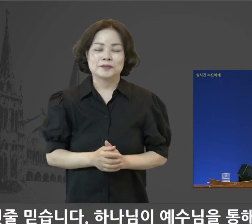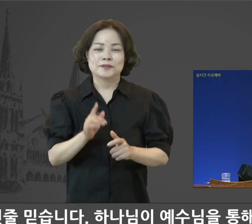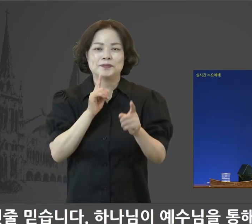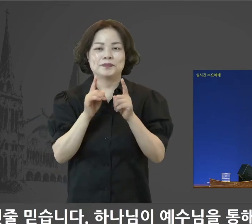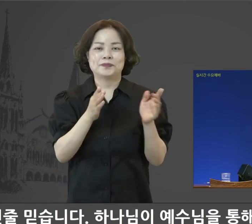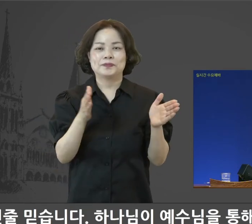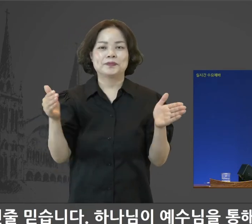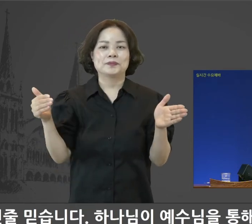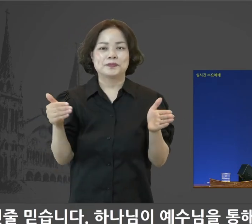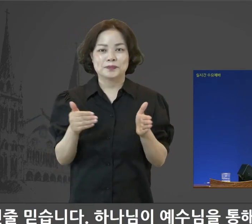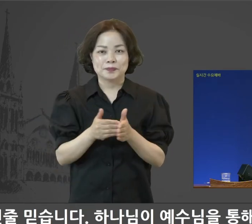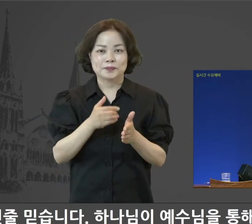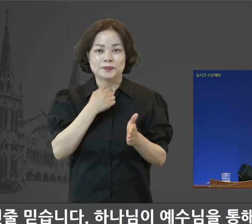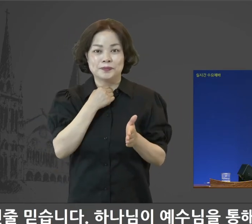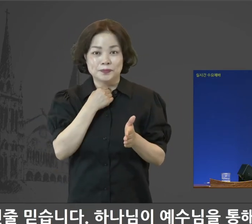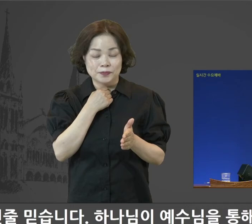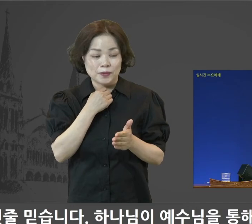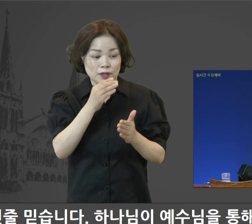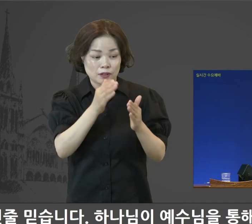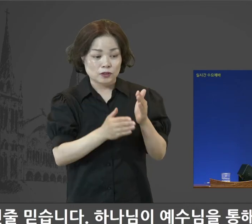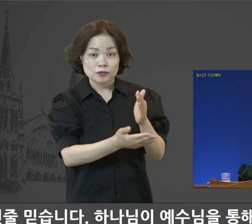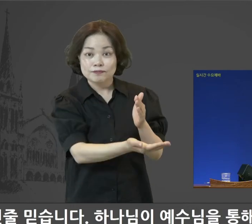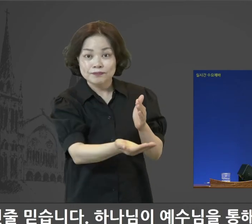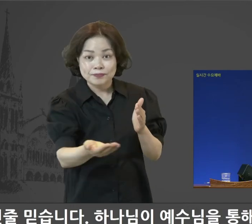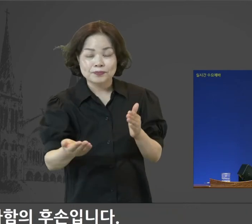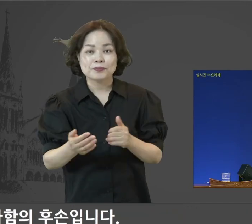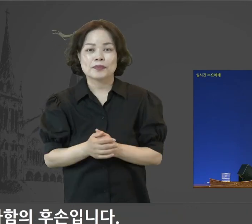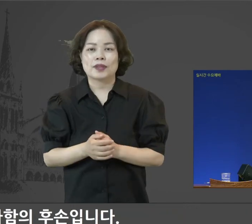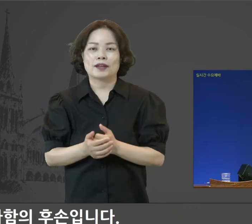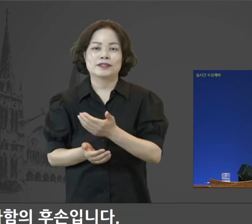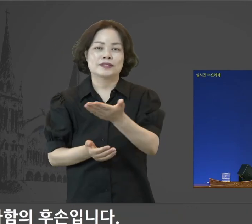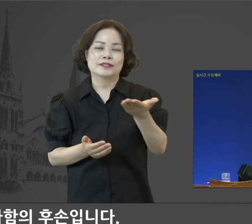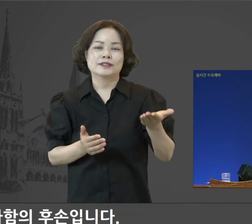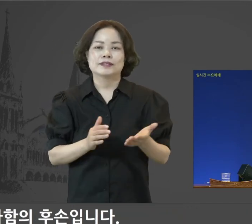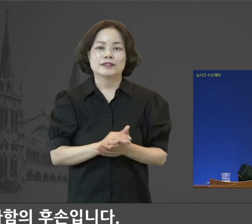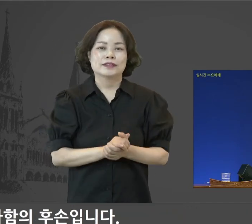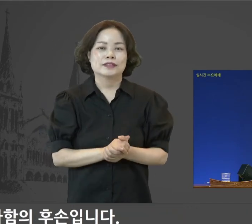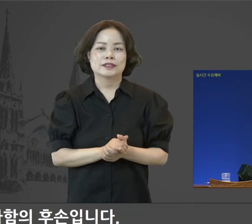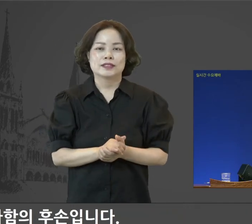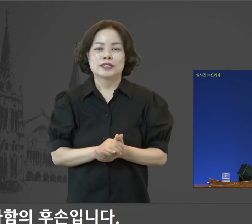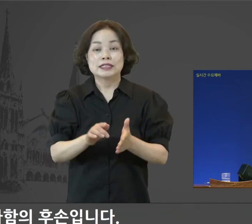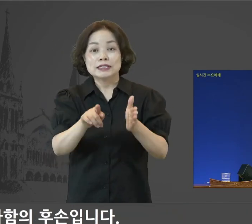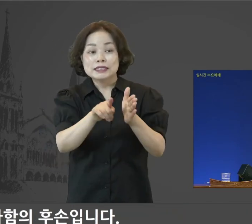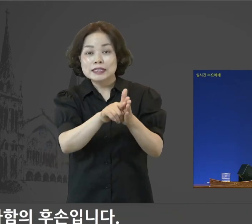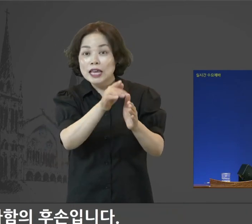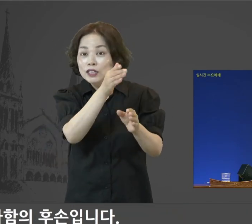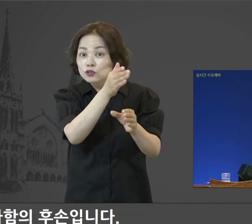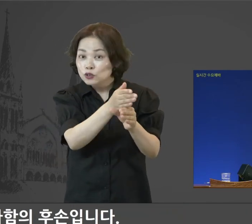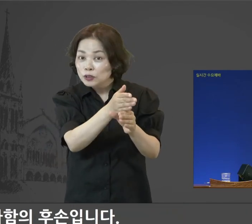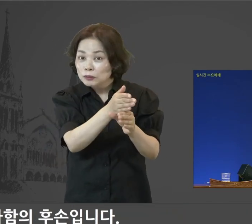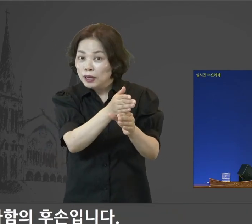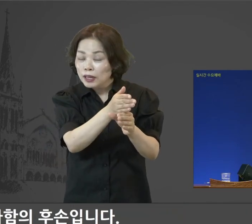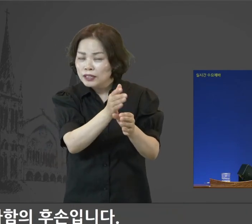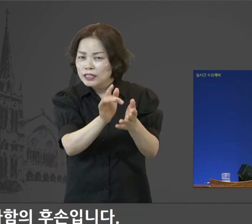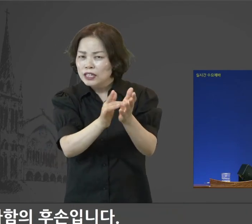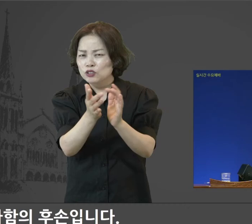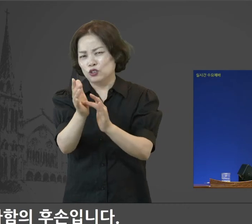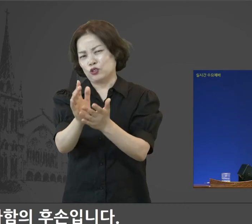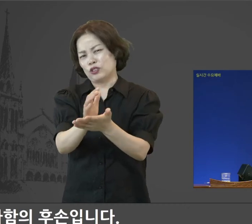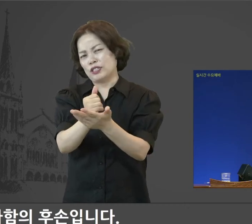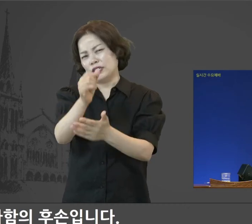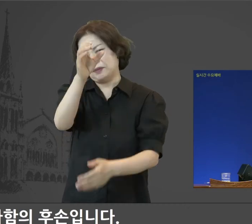말씀을 맺겠습니다. 사랑하는 성도 여러분, 여러분은 여러분의 신앙의 중심에 예수